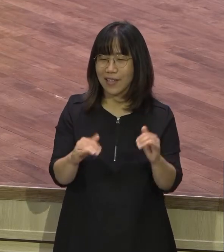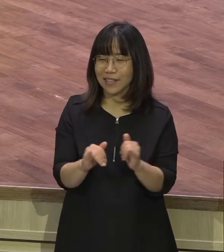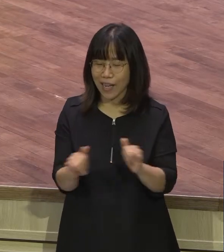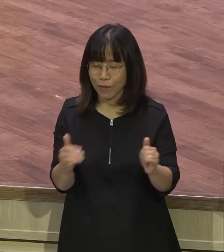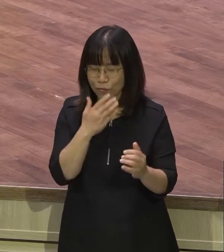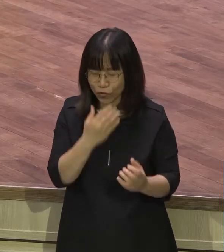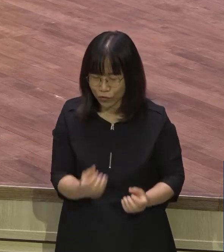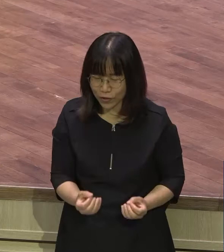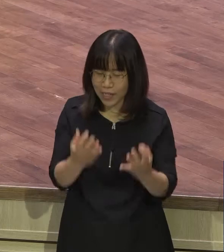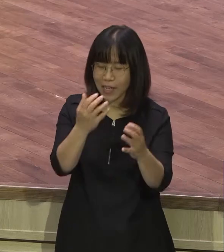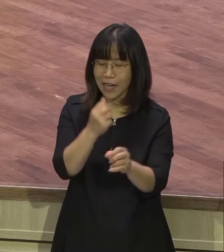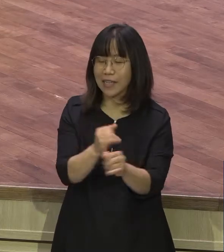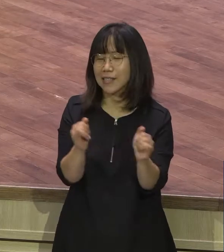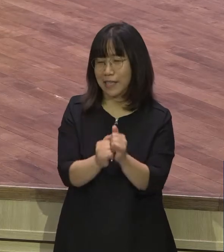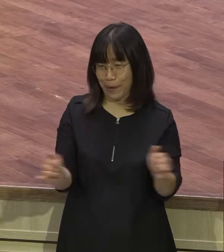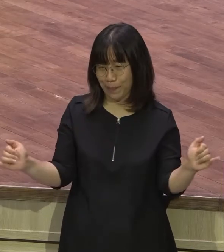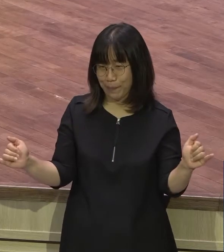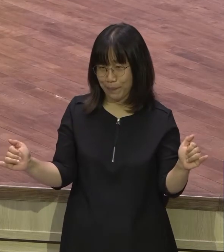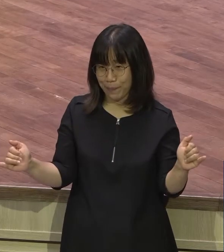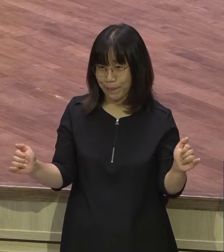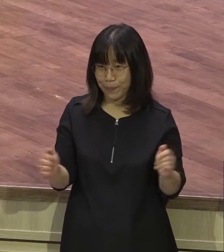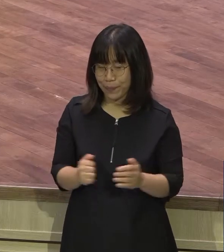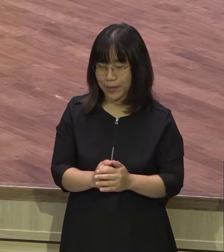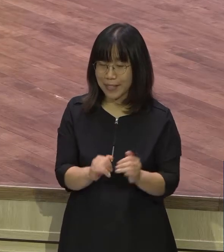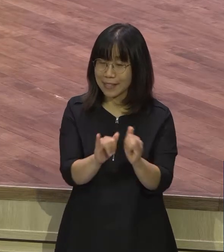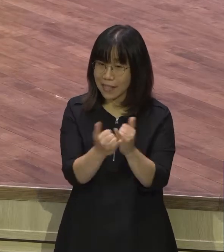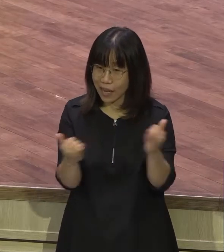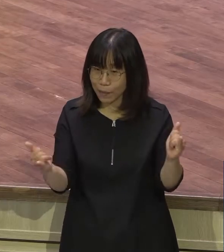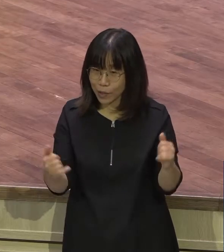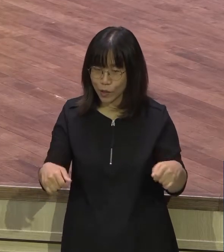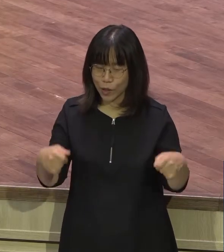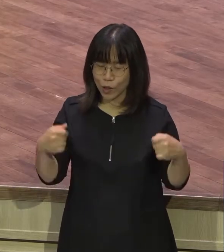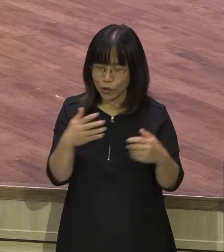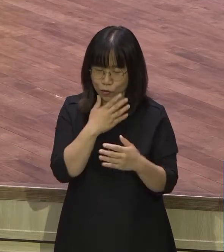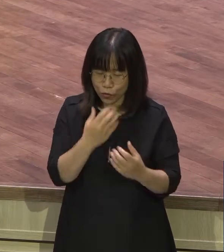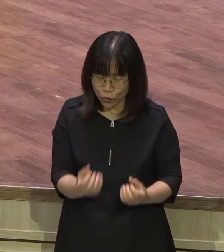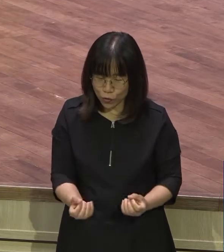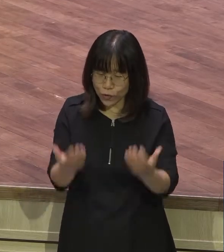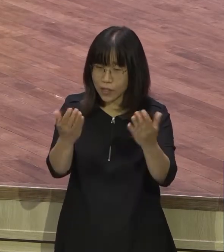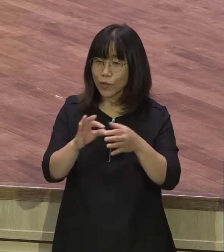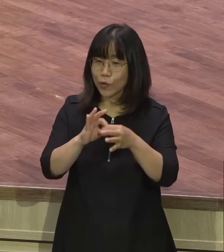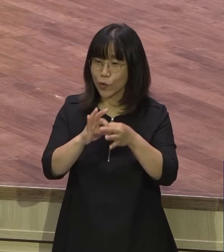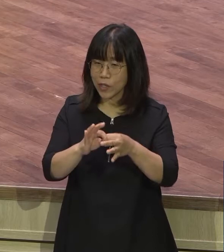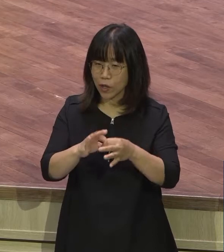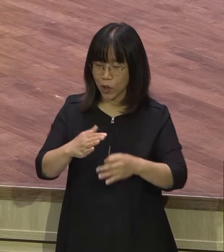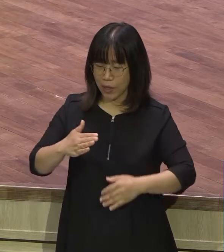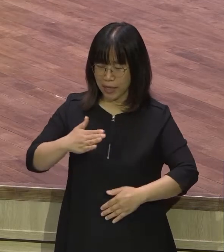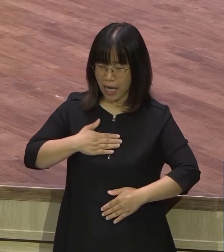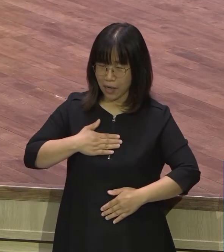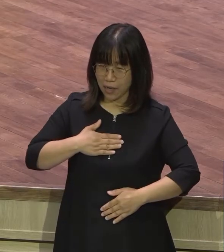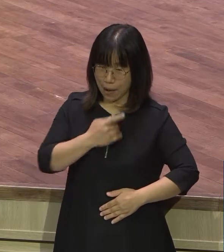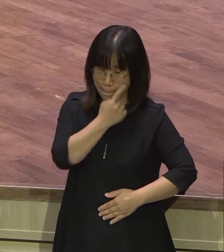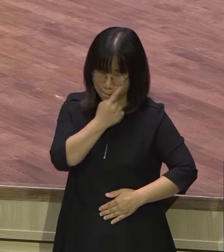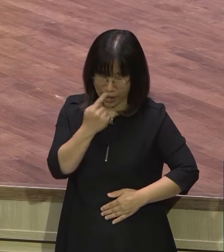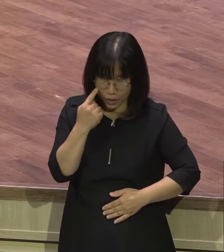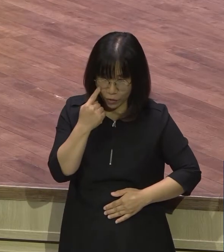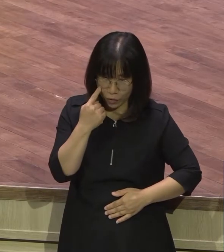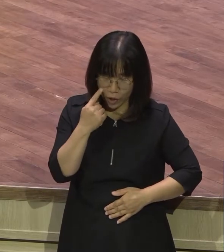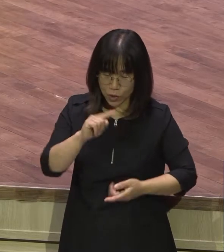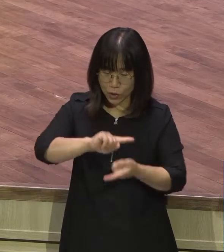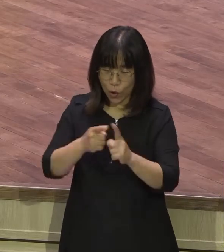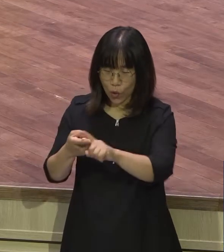인간 인간은 축제를 통해서 자신의 존재를 발견하고 또 공동체를 형성해온 역사를